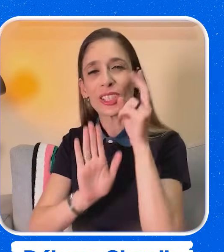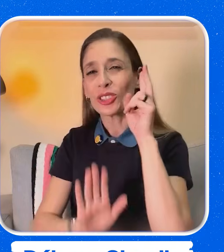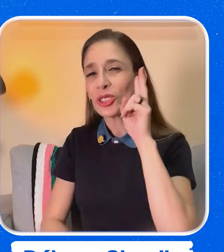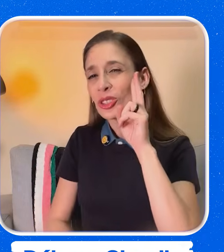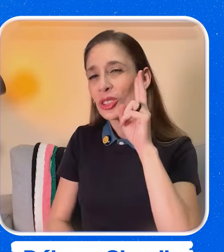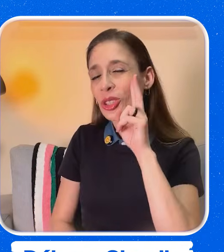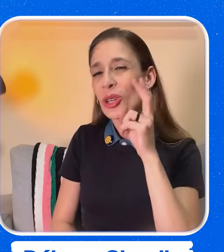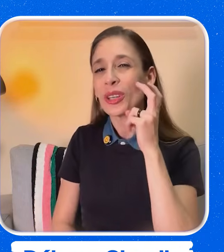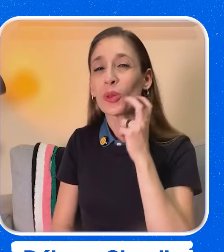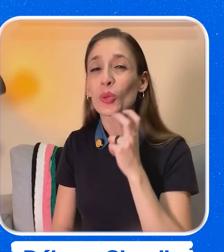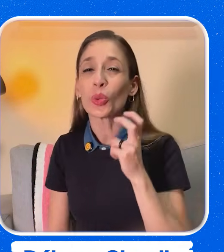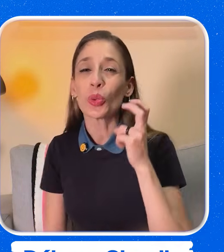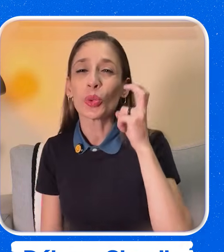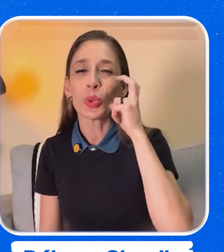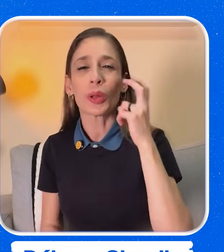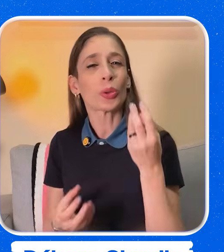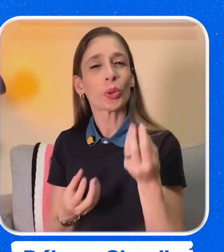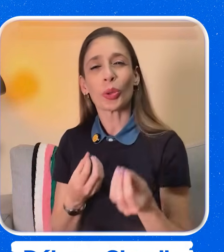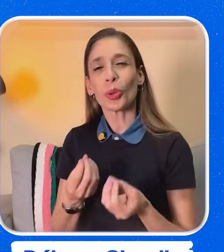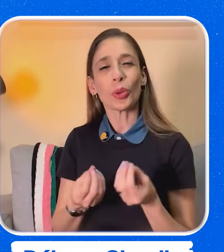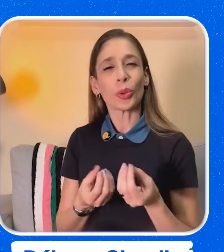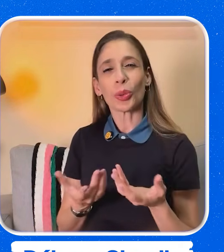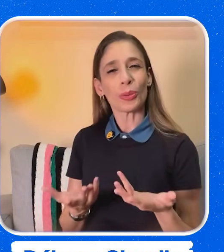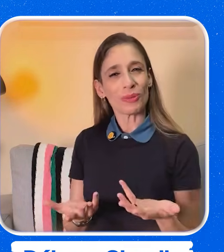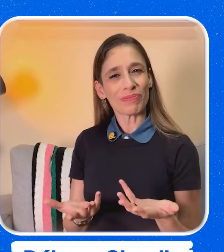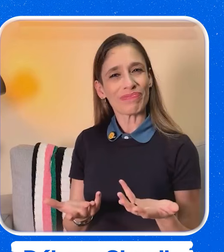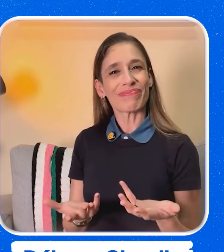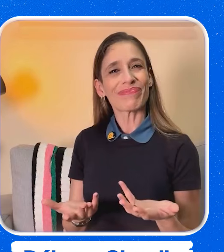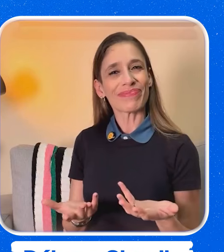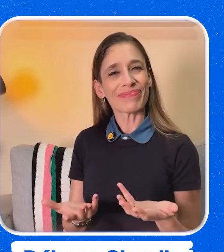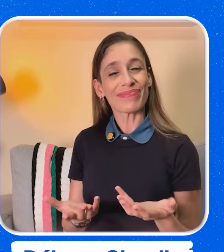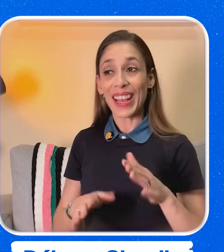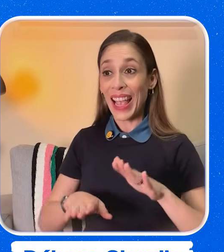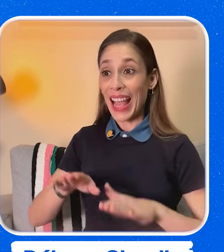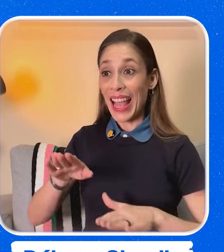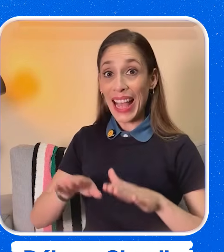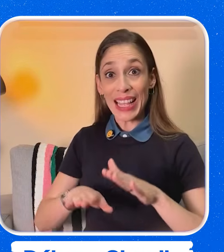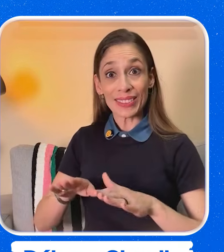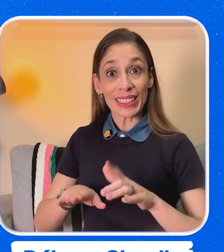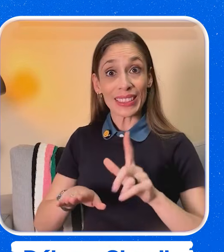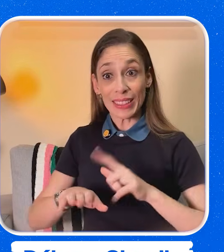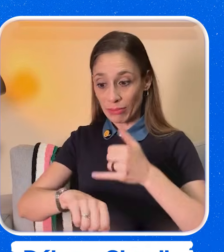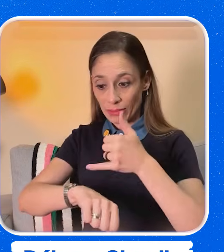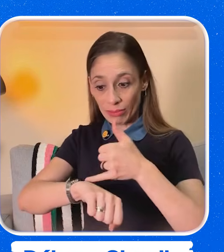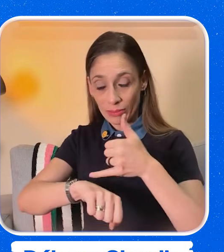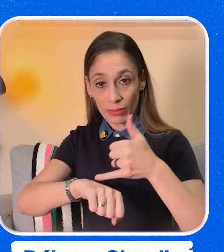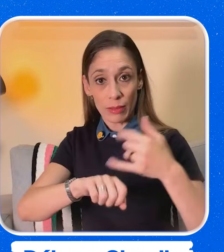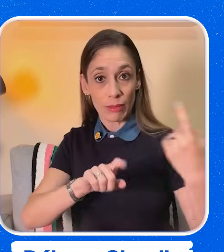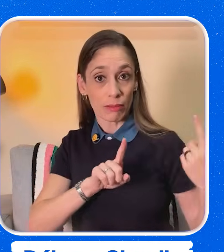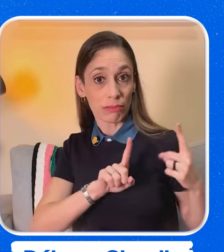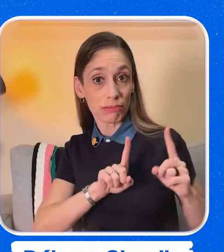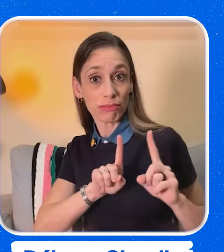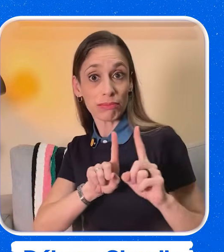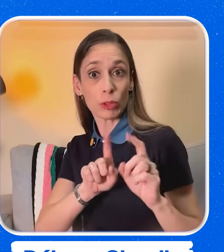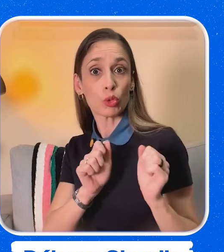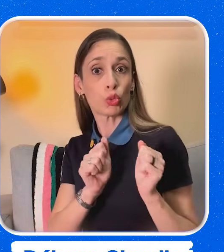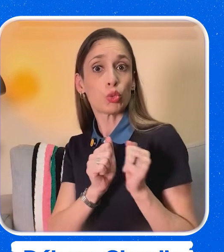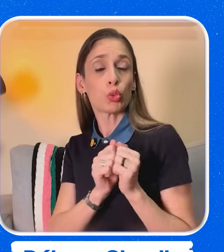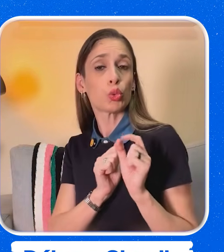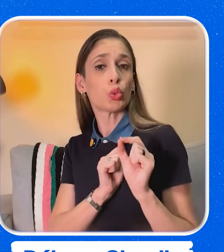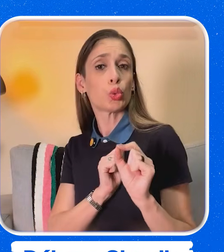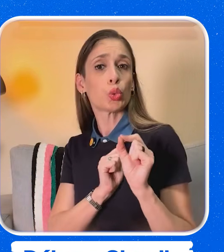ela chega num estúdio de tatuagem, muitas vezes elas precisam estar acompanhadas de um ouvinte,